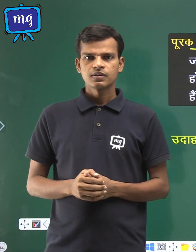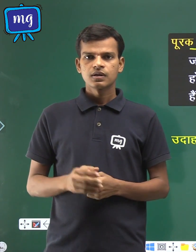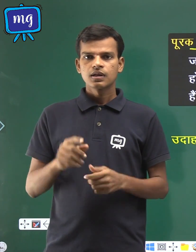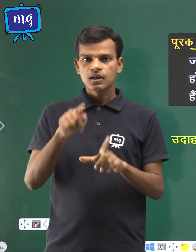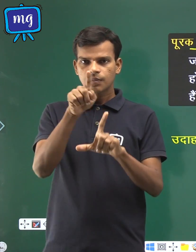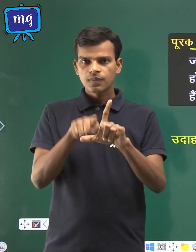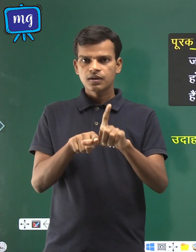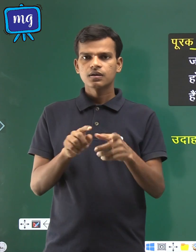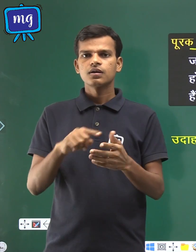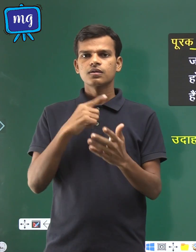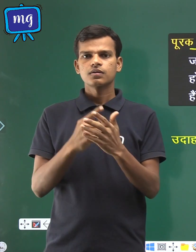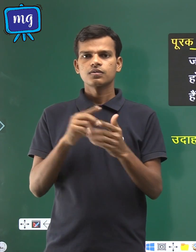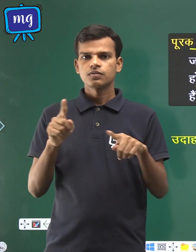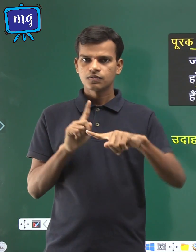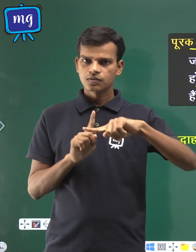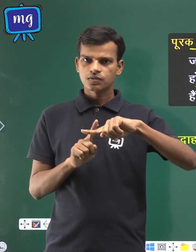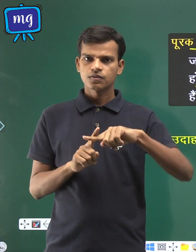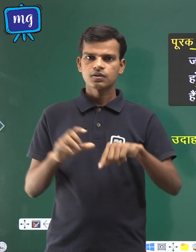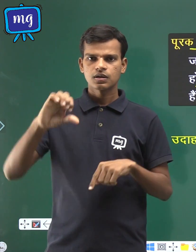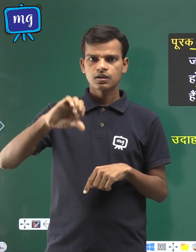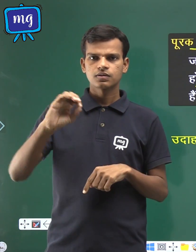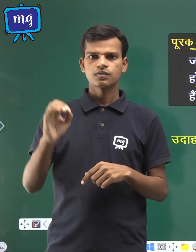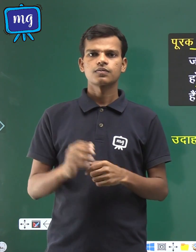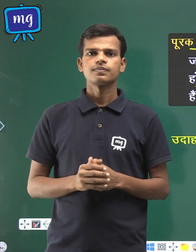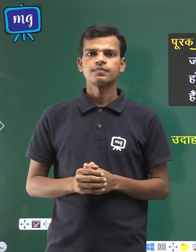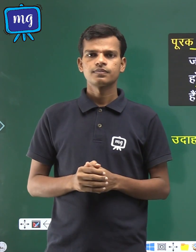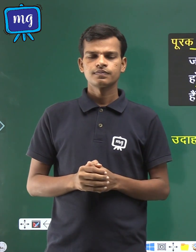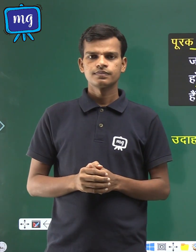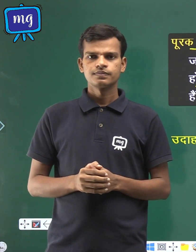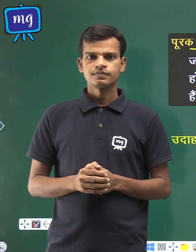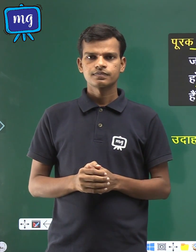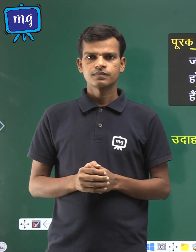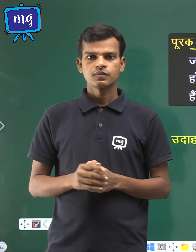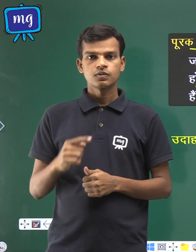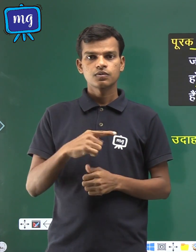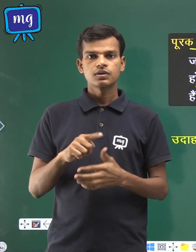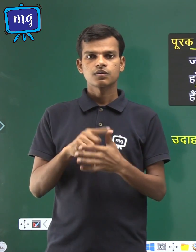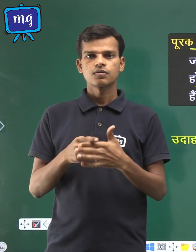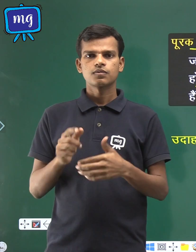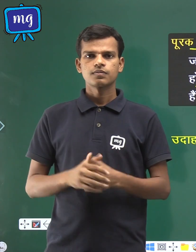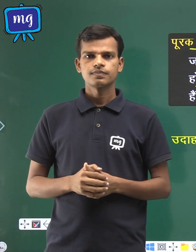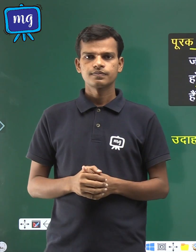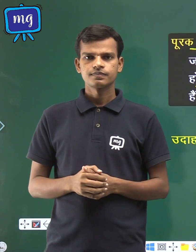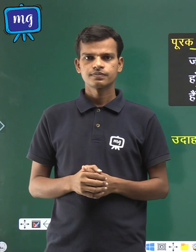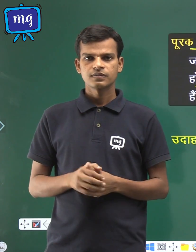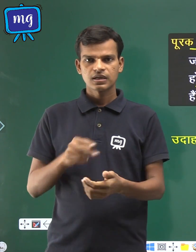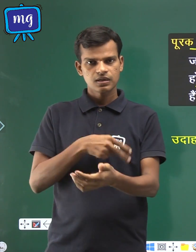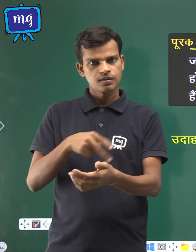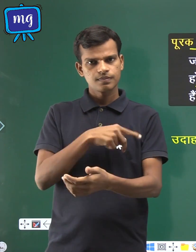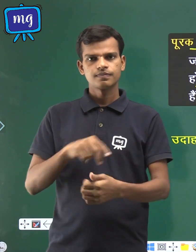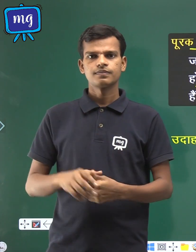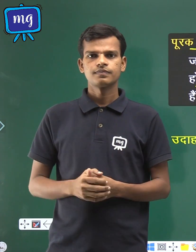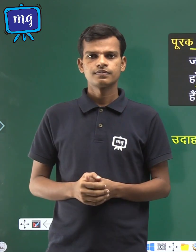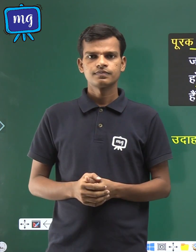योग 90 डिग्री होता है तो ये कोण पूरक कोण कहलाते